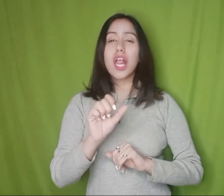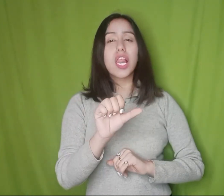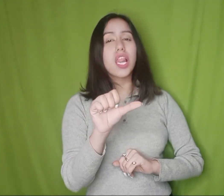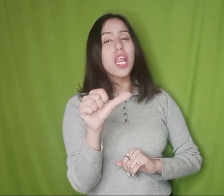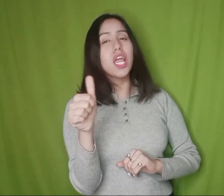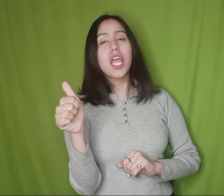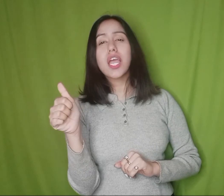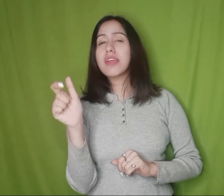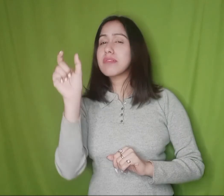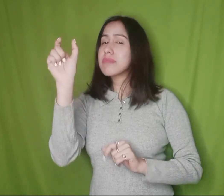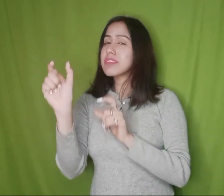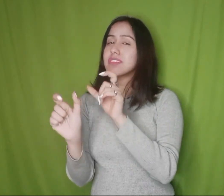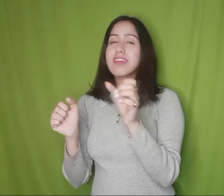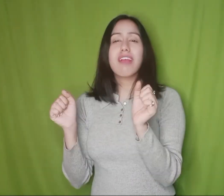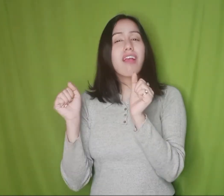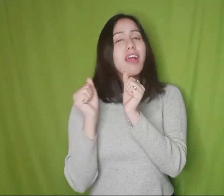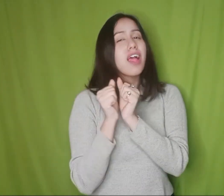गिरधर गोपाल,